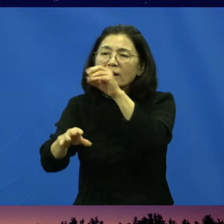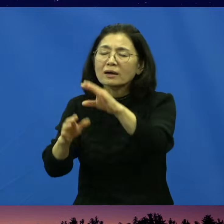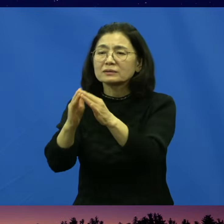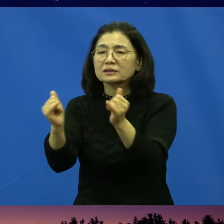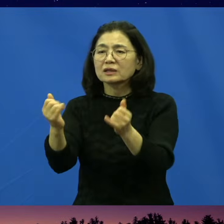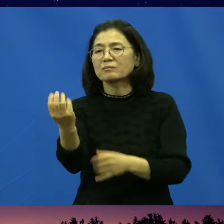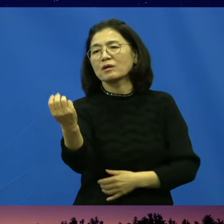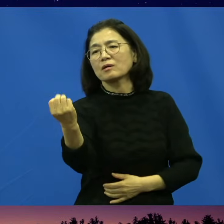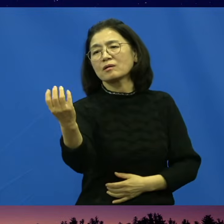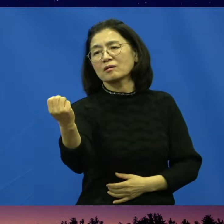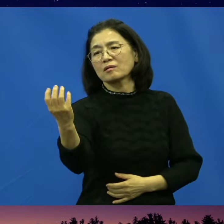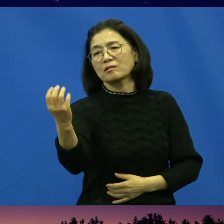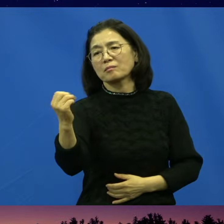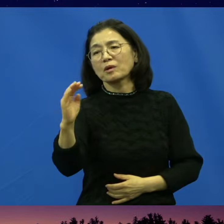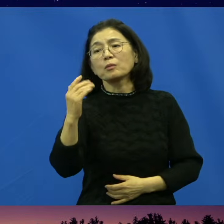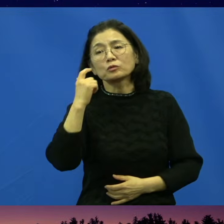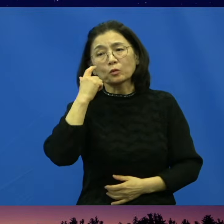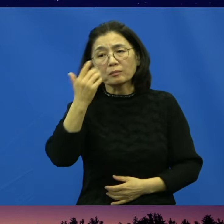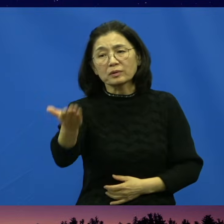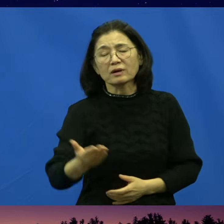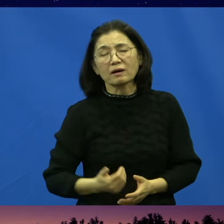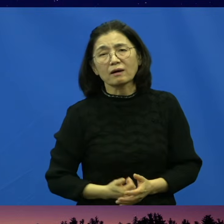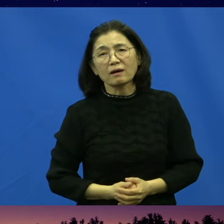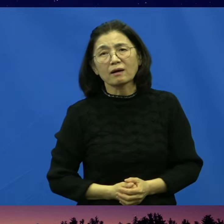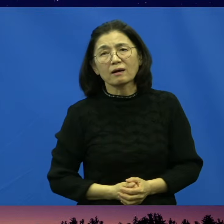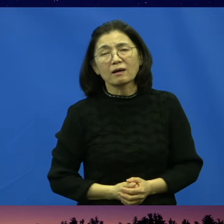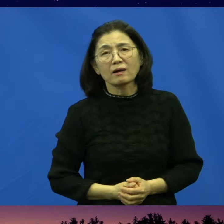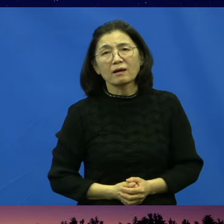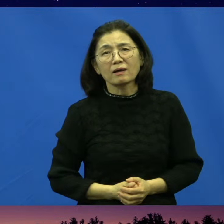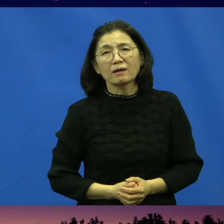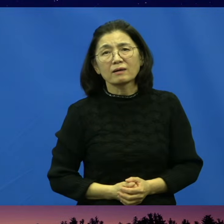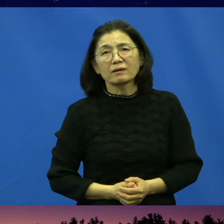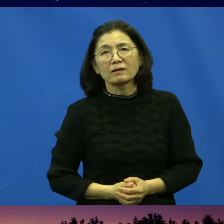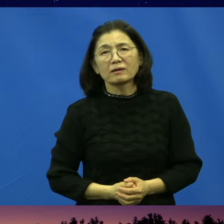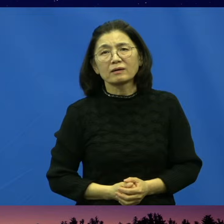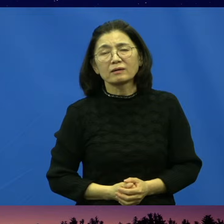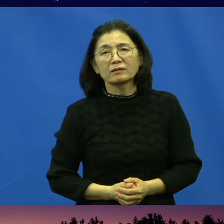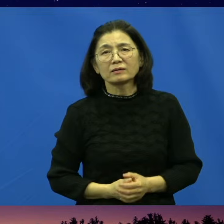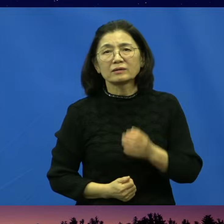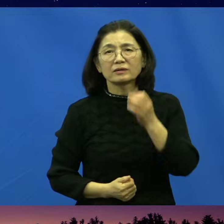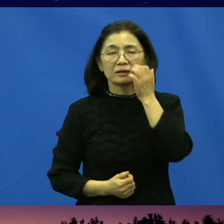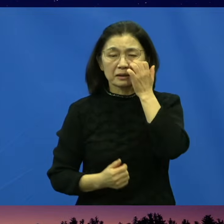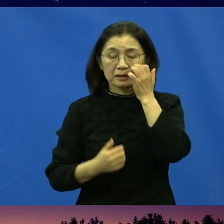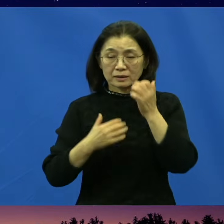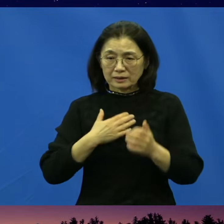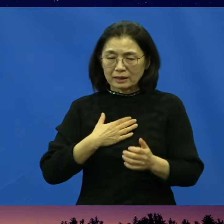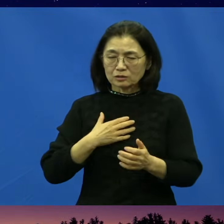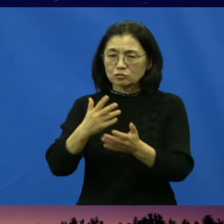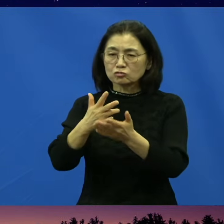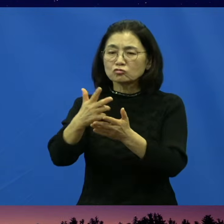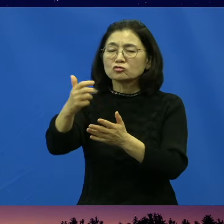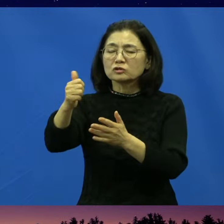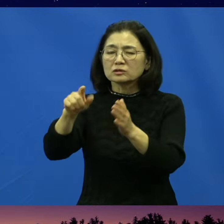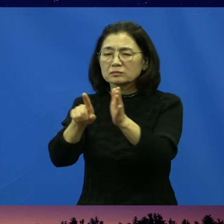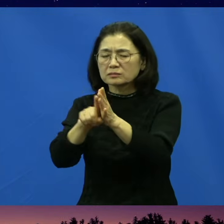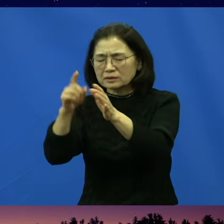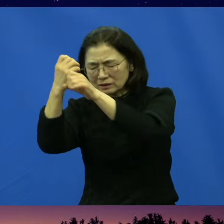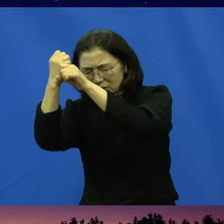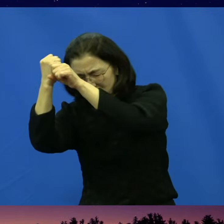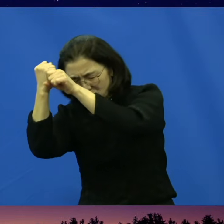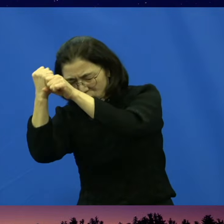같이 철저하게 의존적인 존재로서 자기 자신을 인식하는 그런 고백인 것이죠.